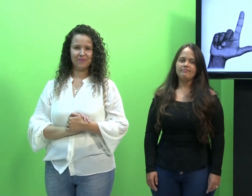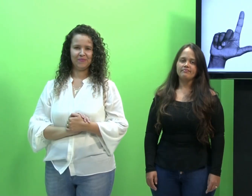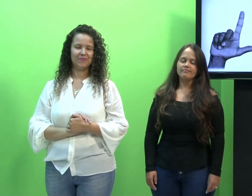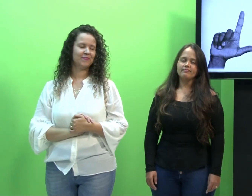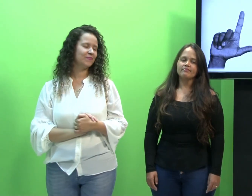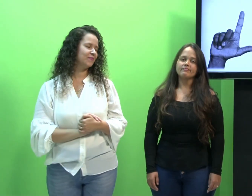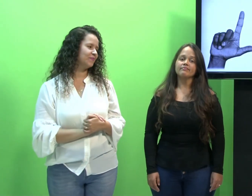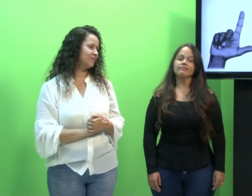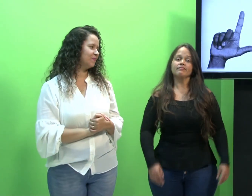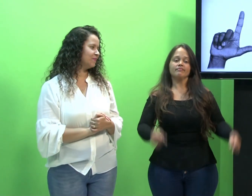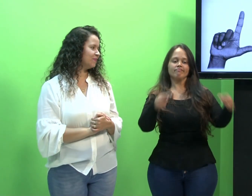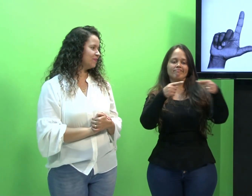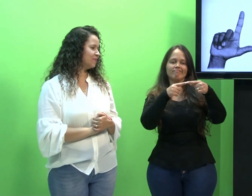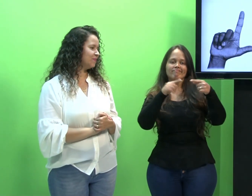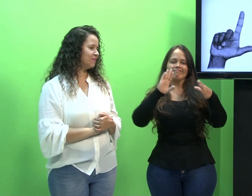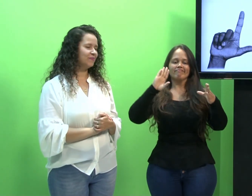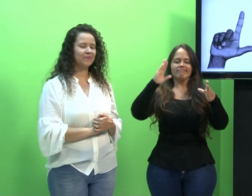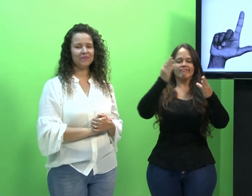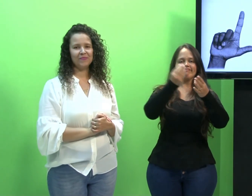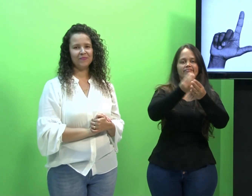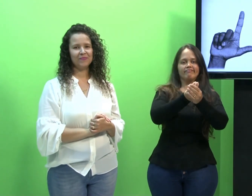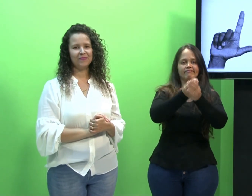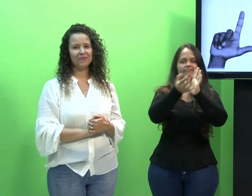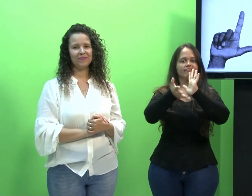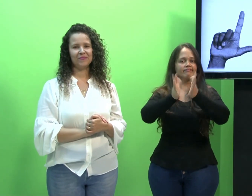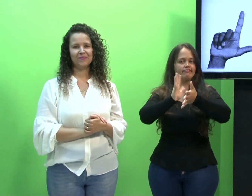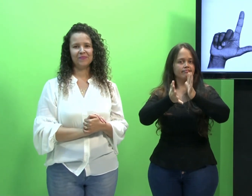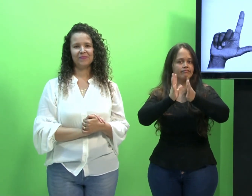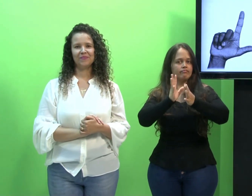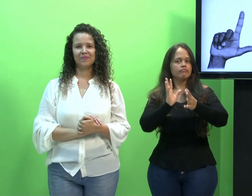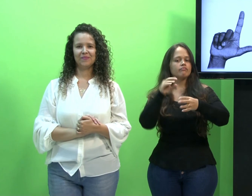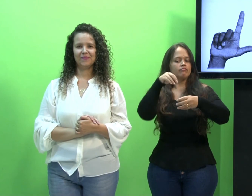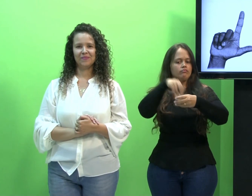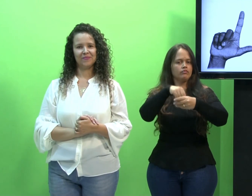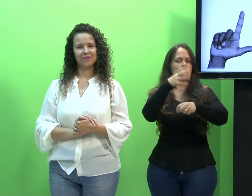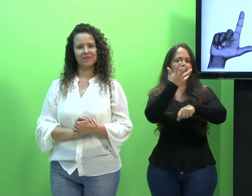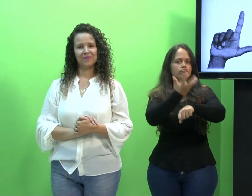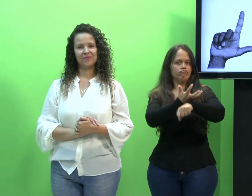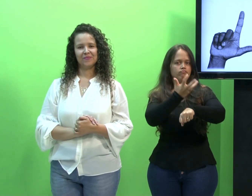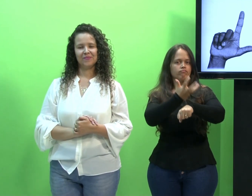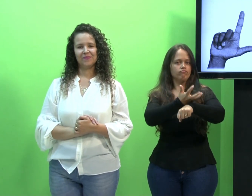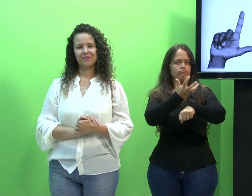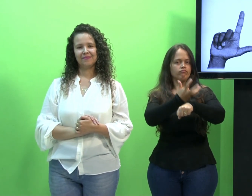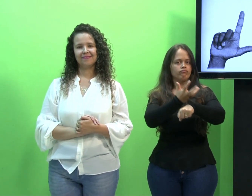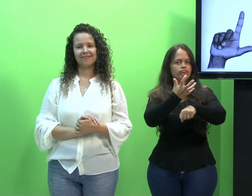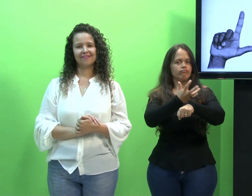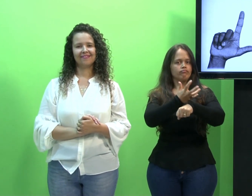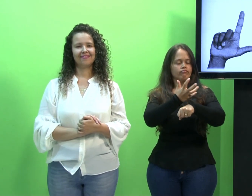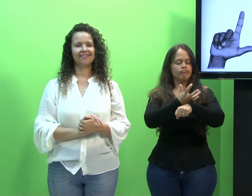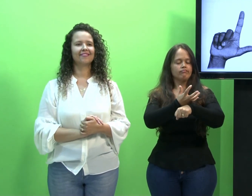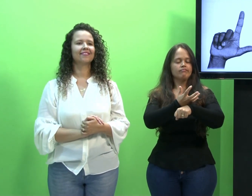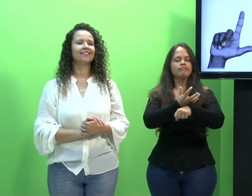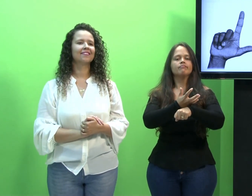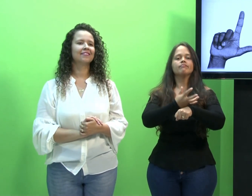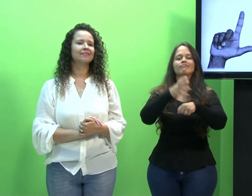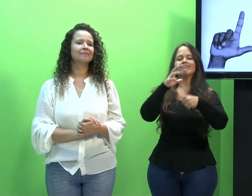Em relação à inclusão da Libras como disciplina curricular, tem-se o artigo